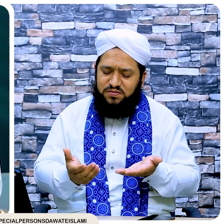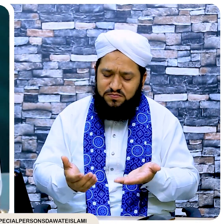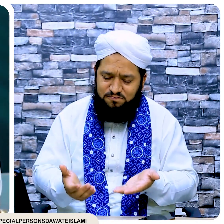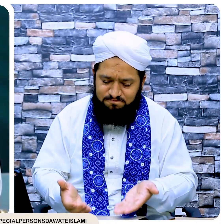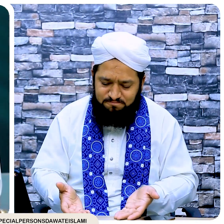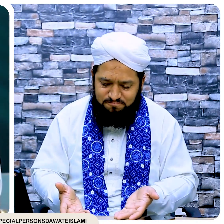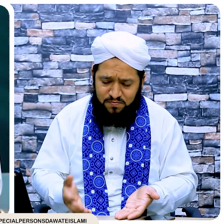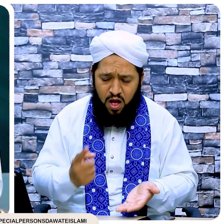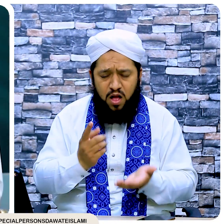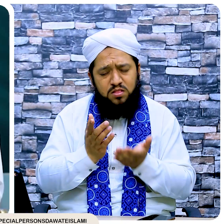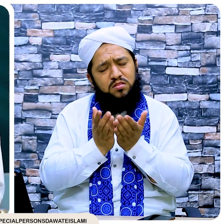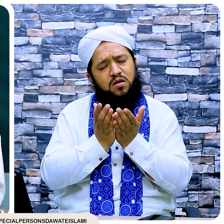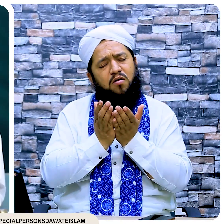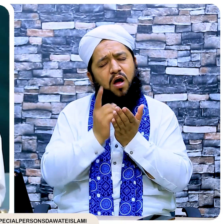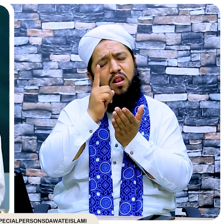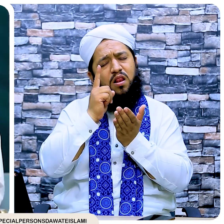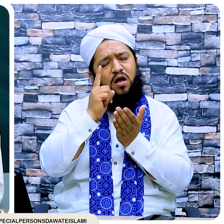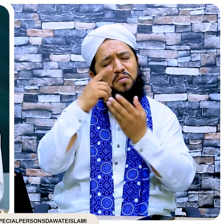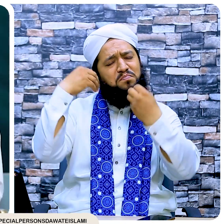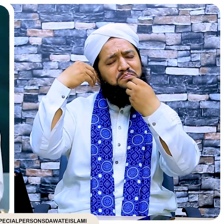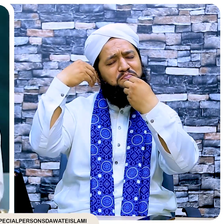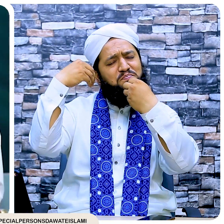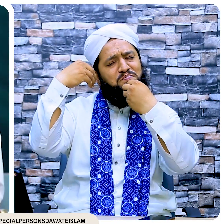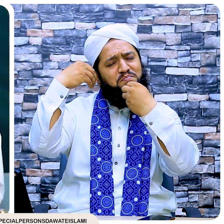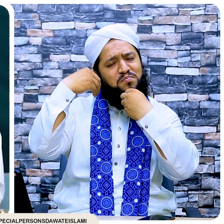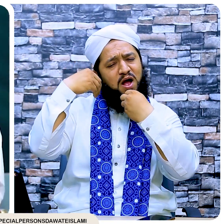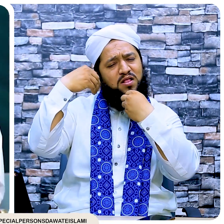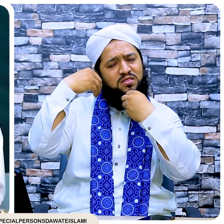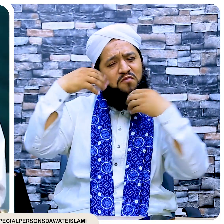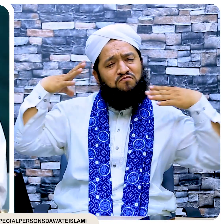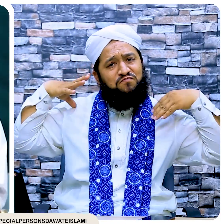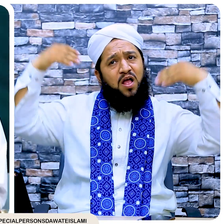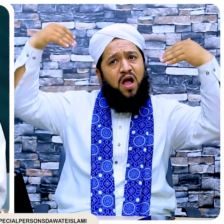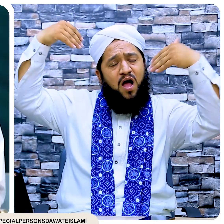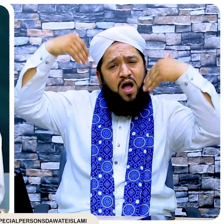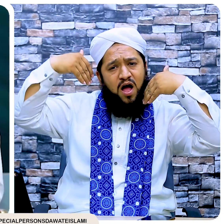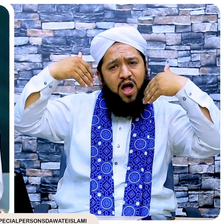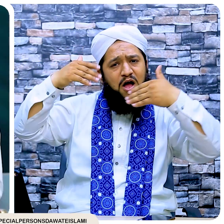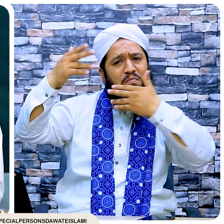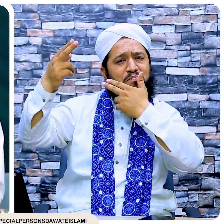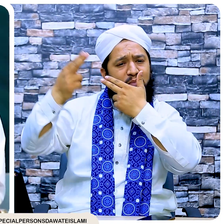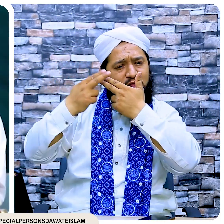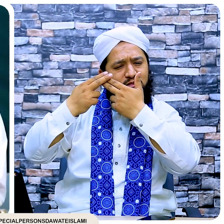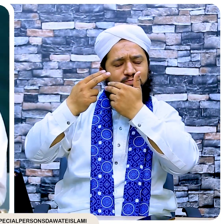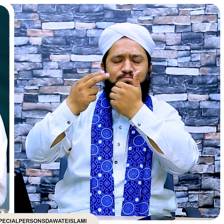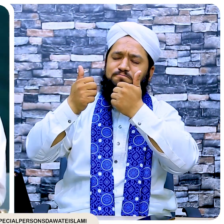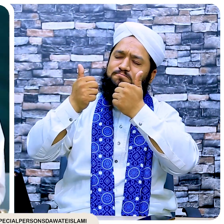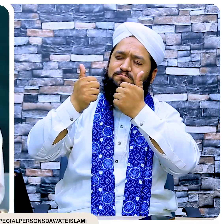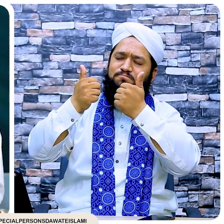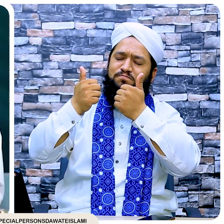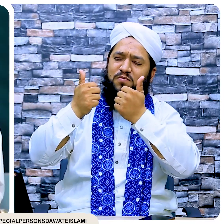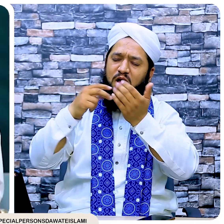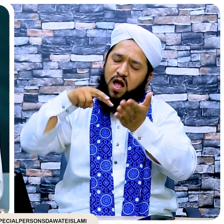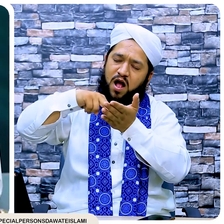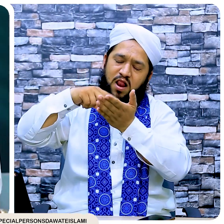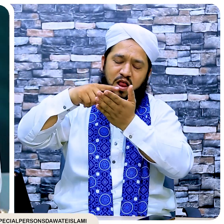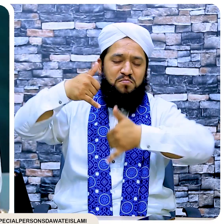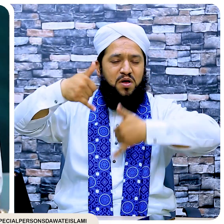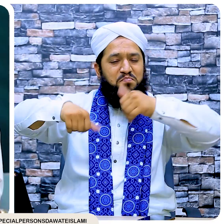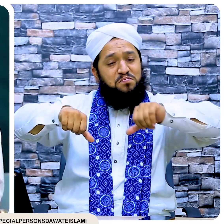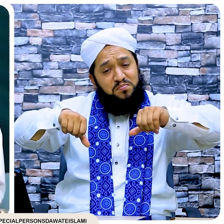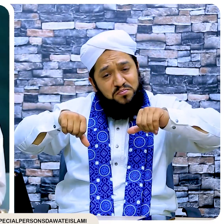حضرات میں سب سے پہلے حضرت علی اکبر رضی اللہ تعالیٰ عنہ، جو ہم شکل مصطفیٰ کہلاتے تھے، دیر تک دشمنوں سے لڑتے رہے اور انہیں زیر